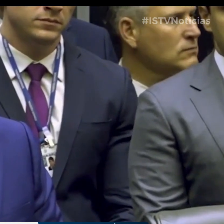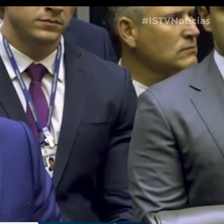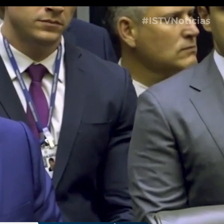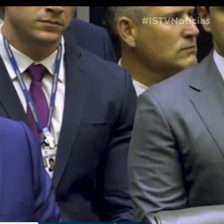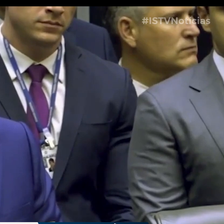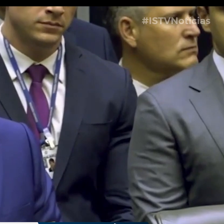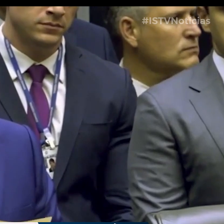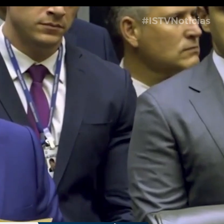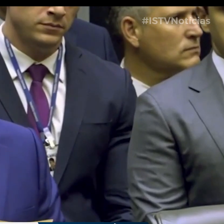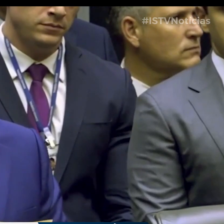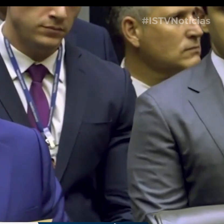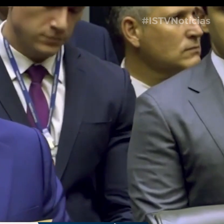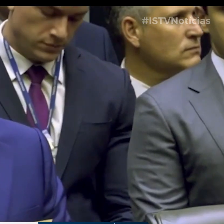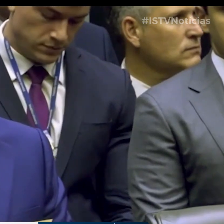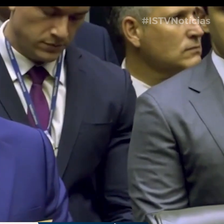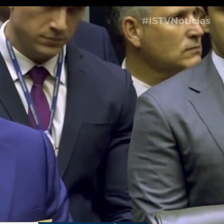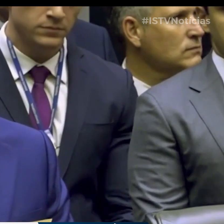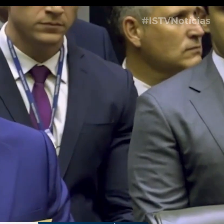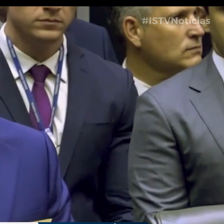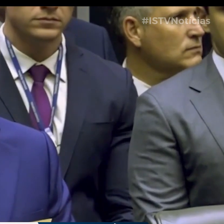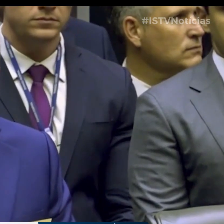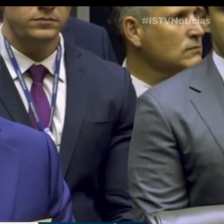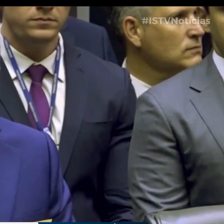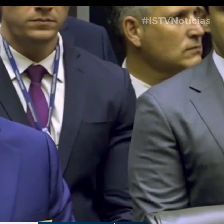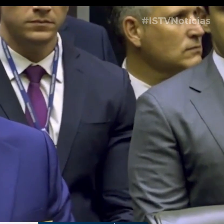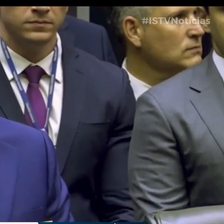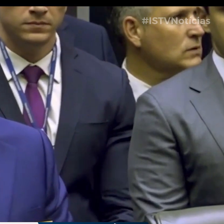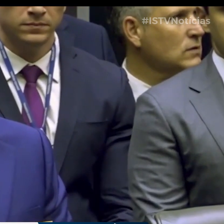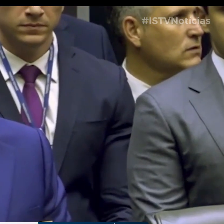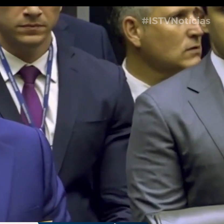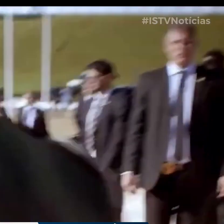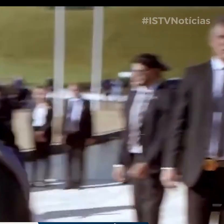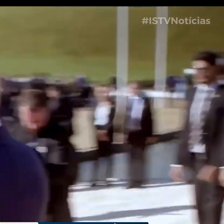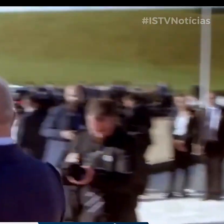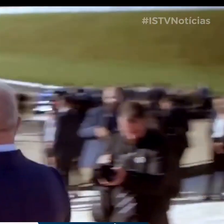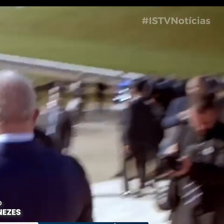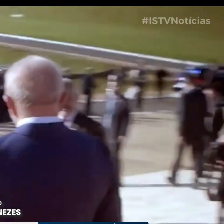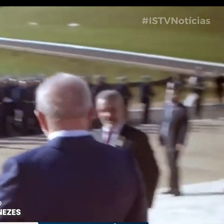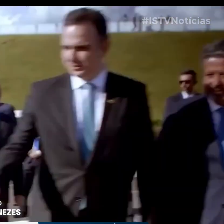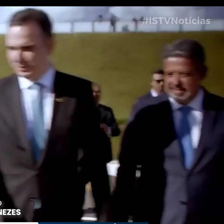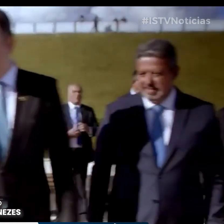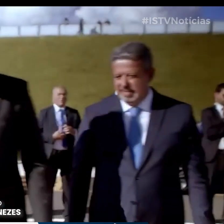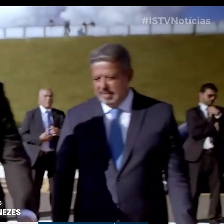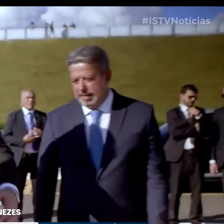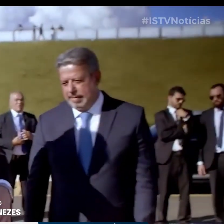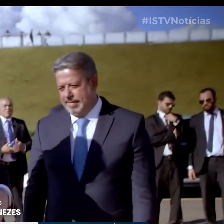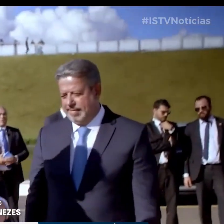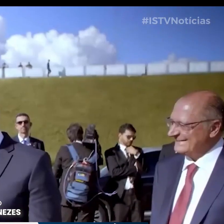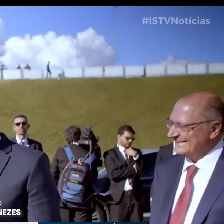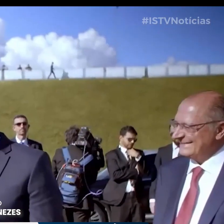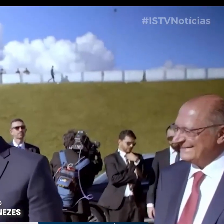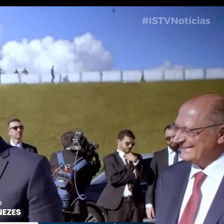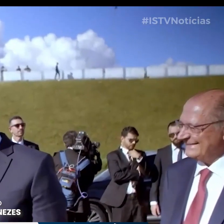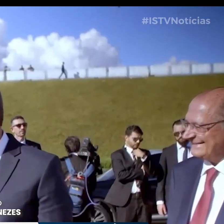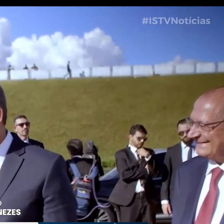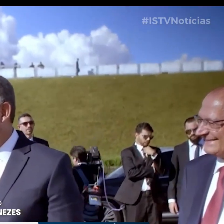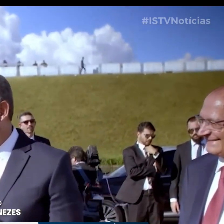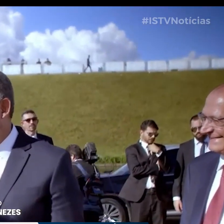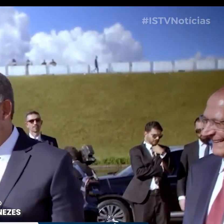oscilou dois pontos para de 26% para 28%, no primeiro levantamento divulgado em 19 de